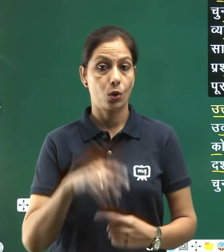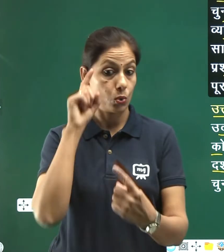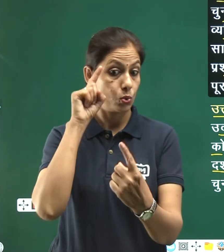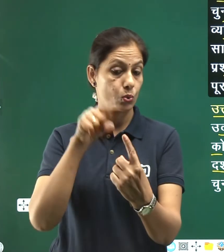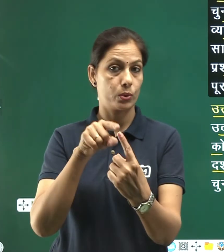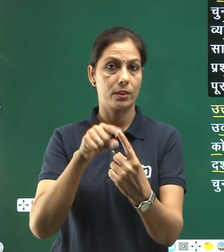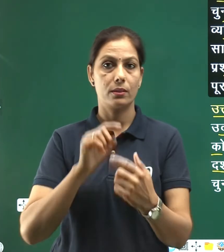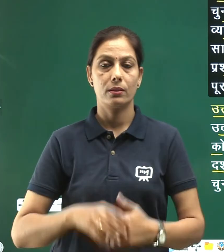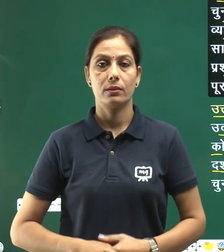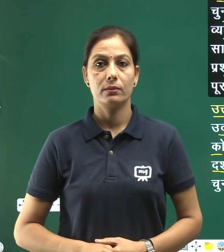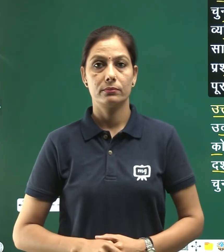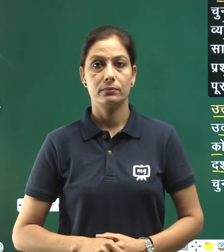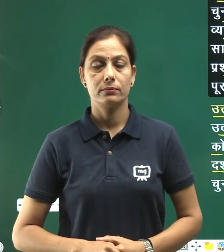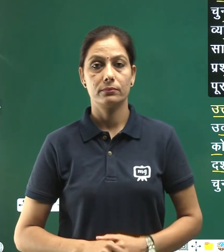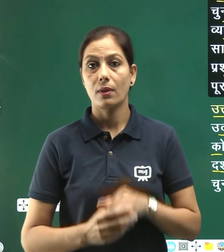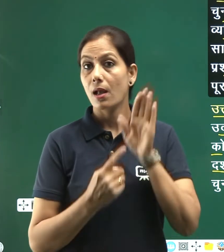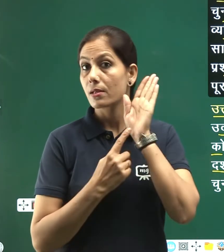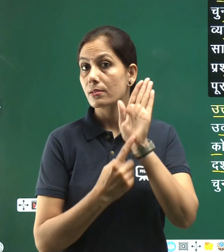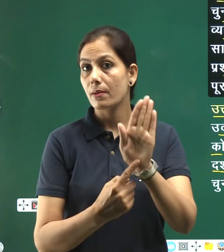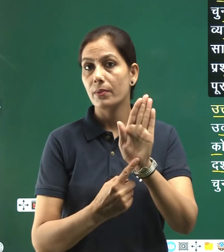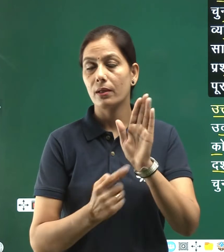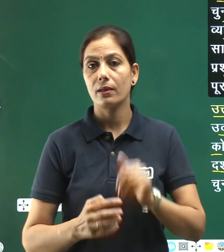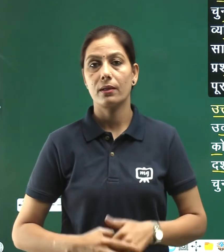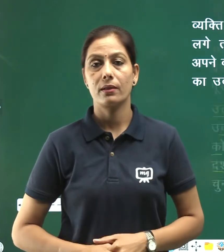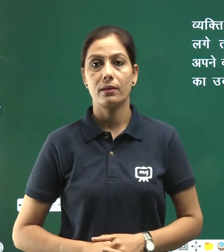चुनौती का सामना कर रहे